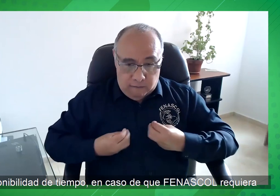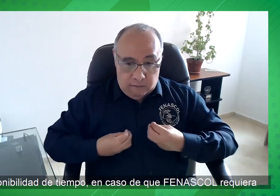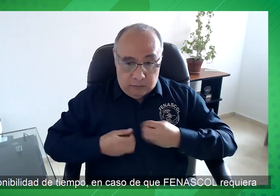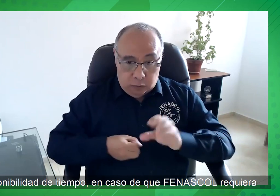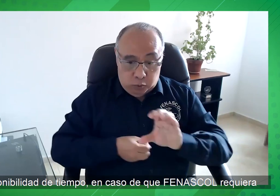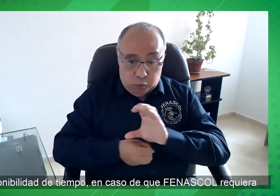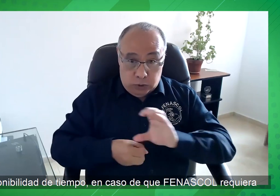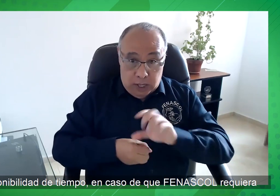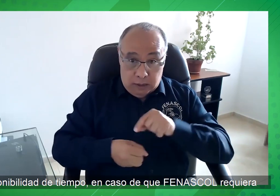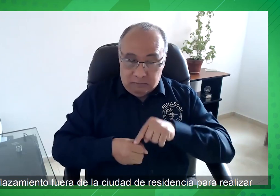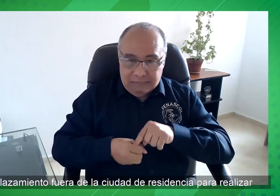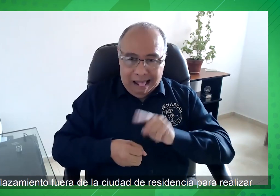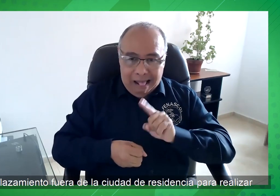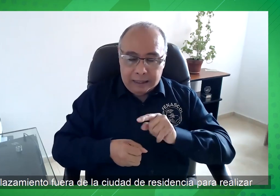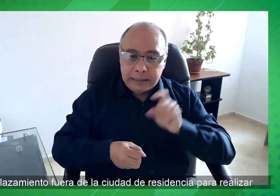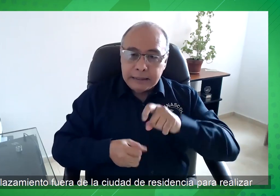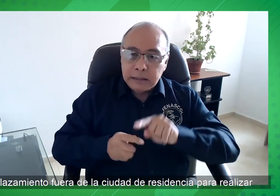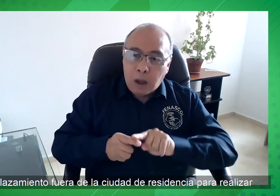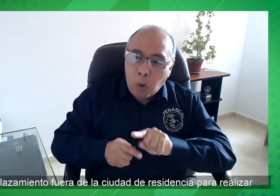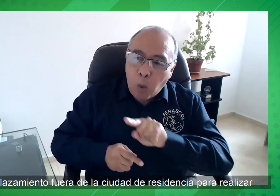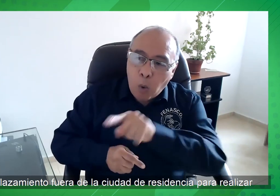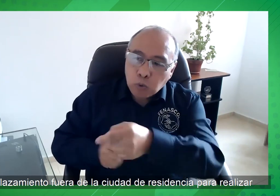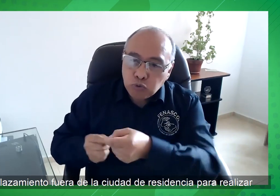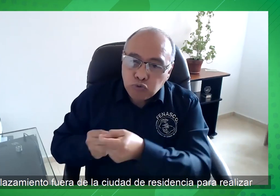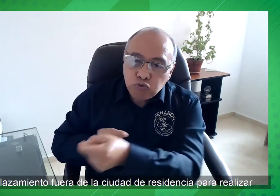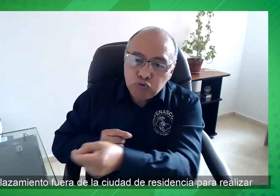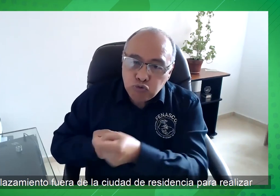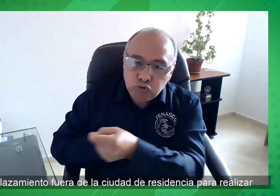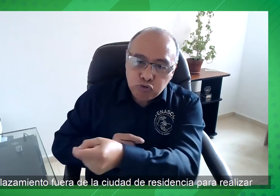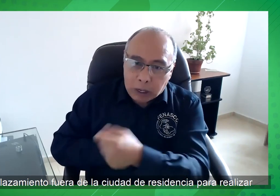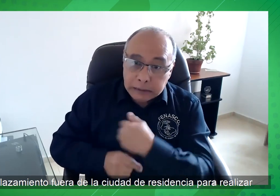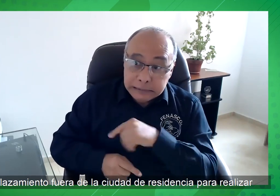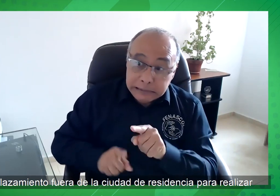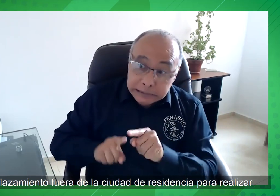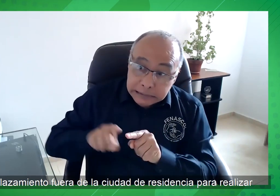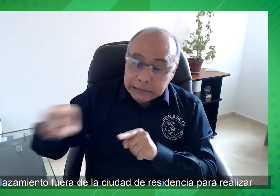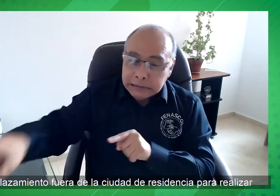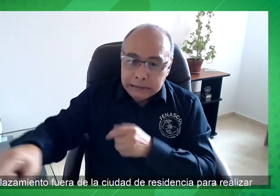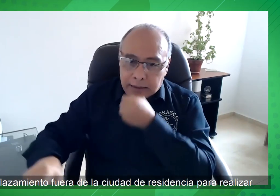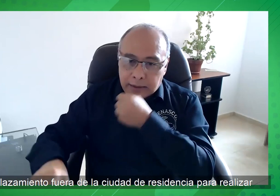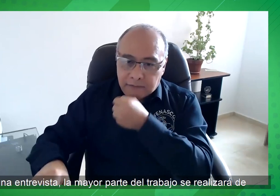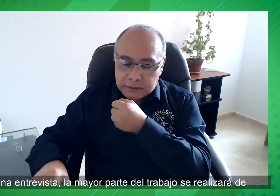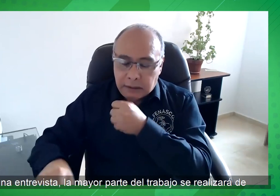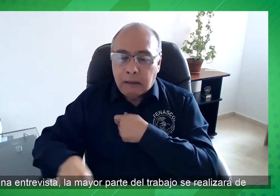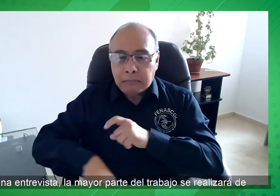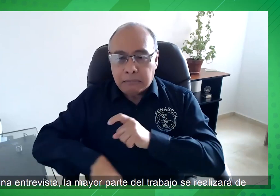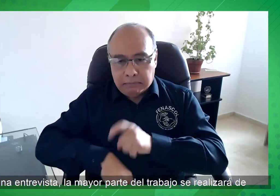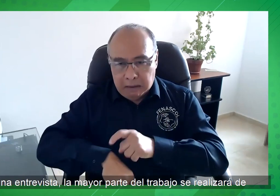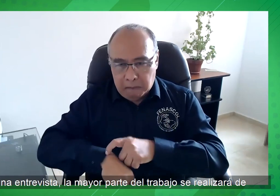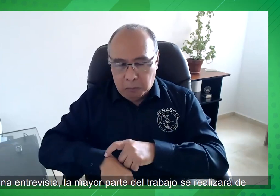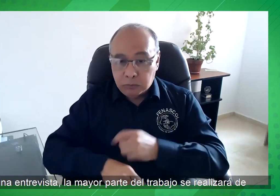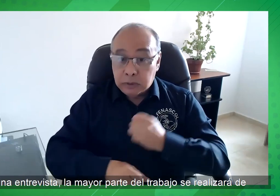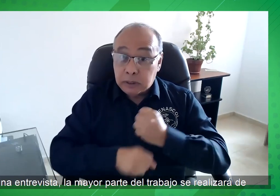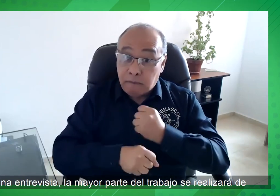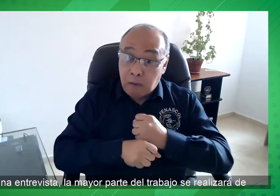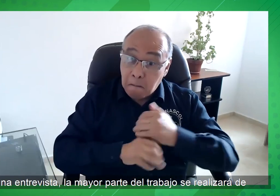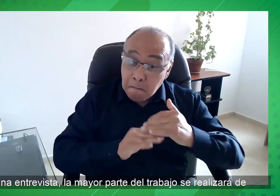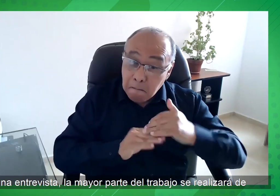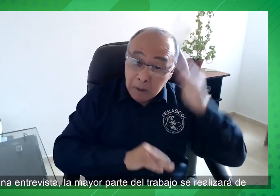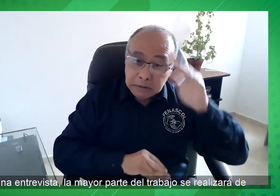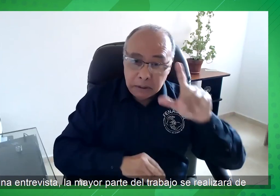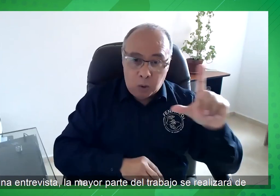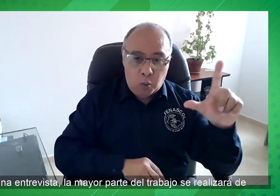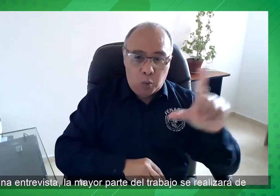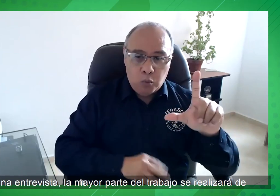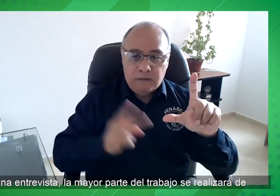FENASCOL requiera desplazamiento fuera de la ciudad de residencia para realizar alguna entrevista. La